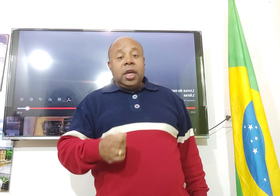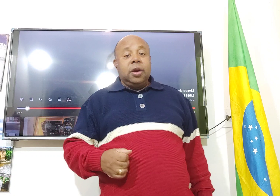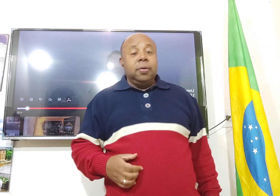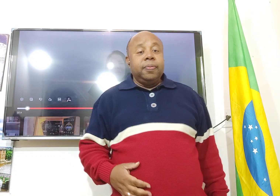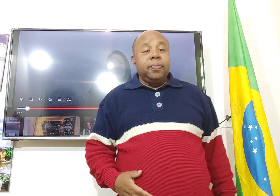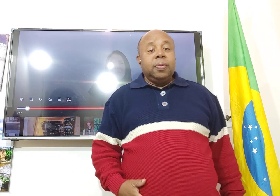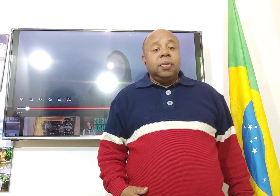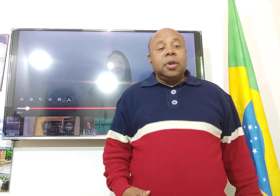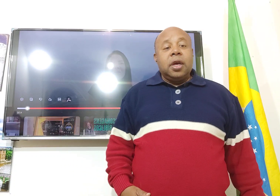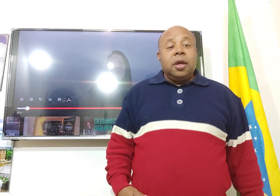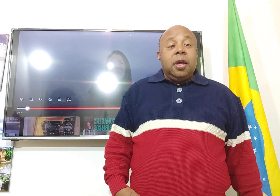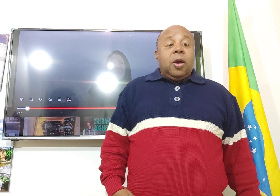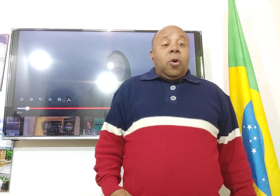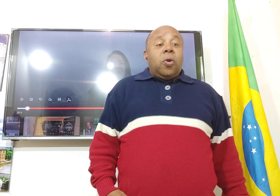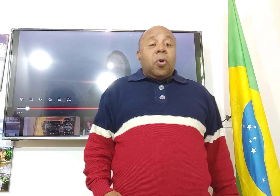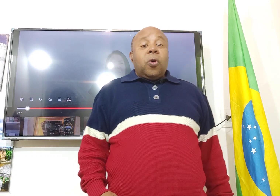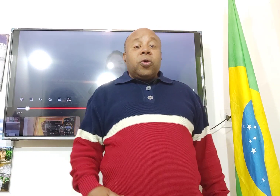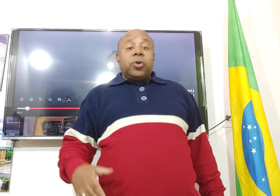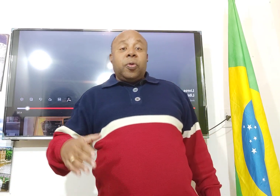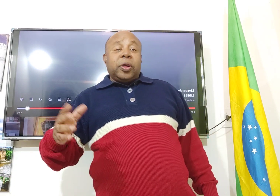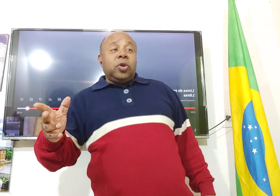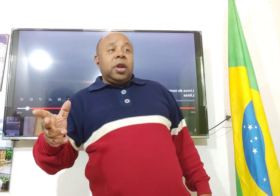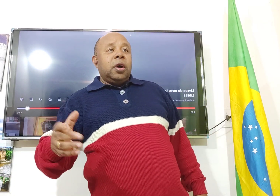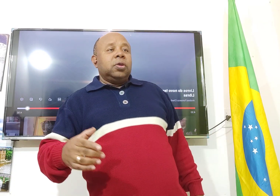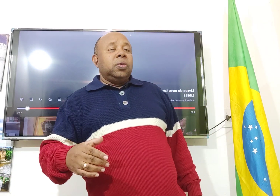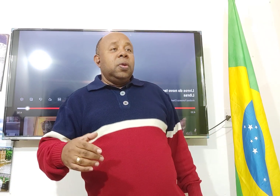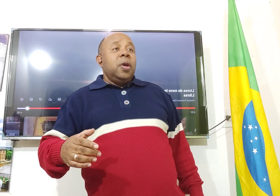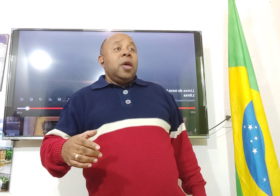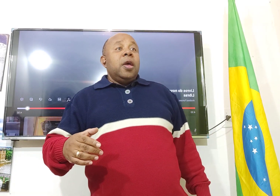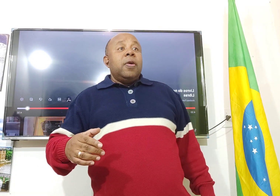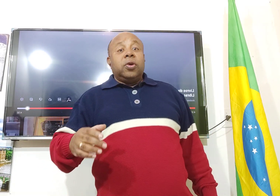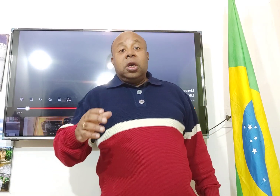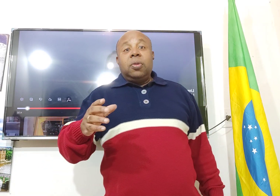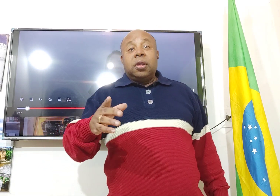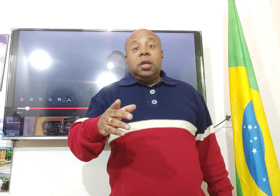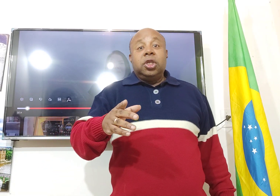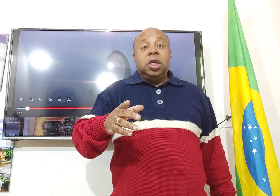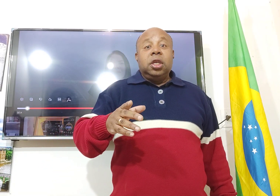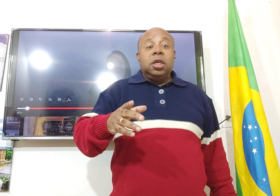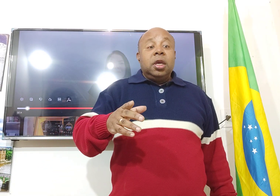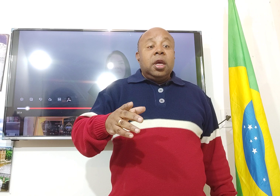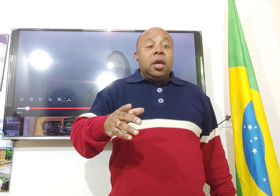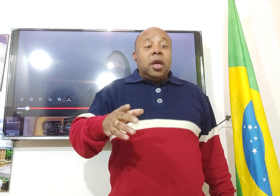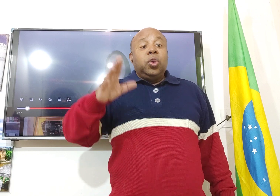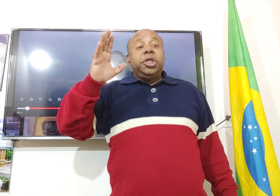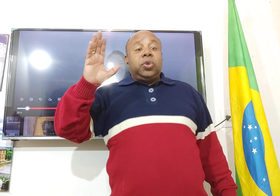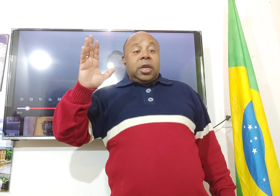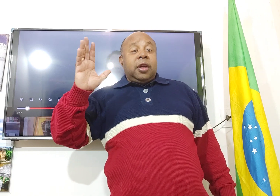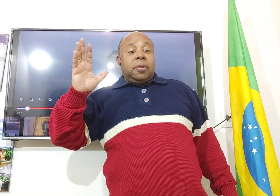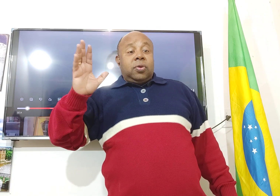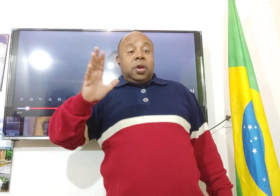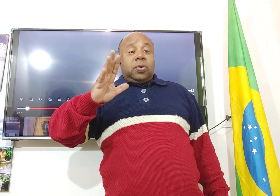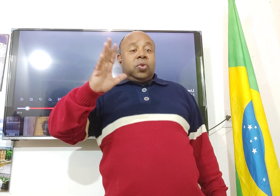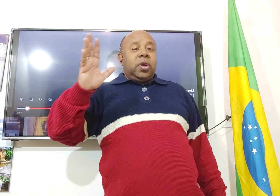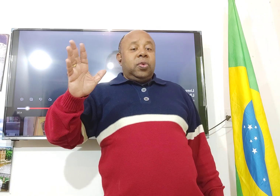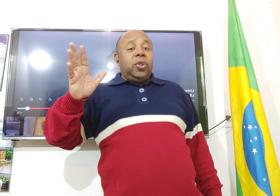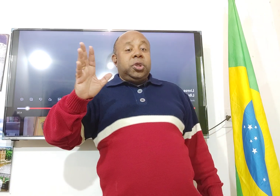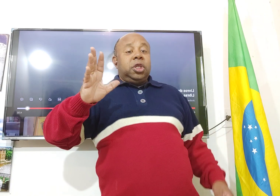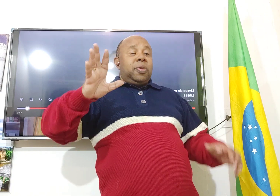Juliano. Né? O seu pastor Nelson, eu chamo assim de erudito, né? Pastor Nelson. Os dois são eruditos, mas o